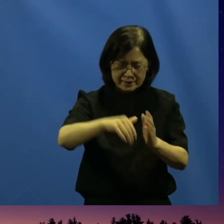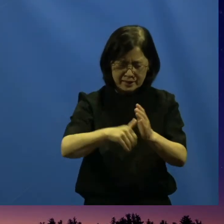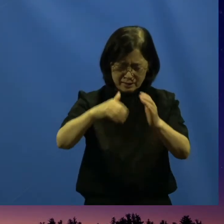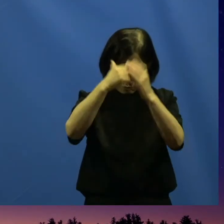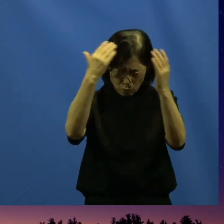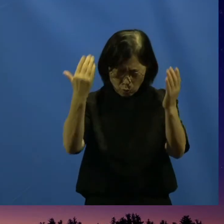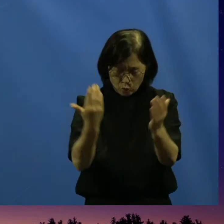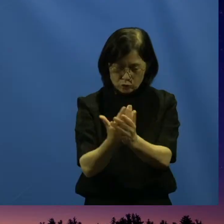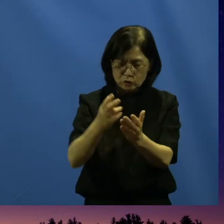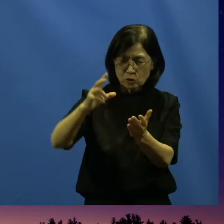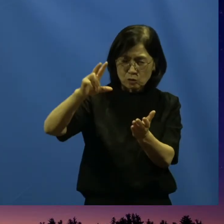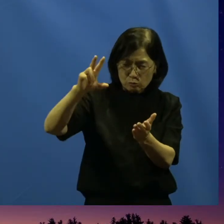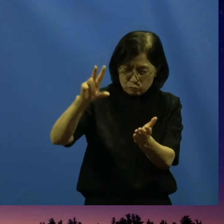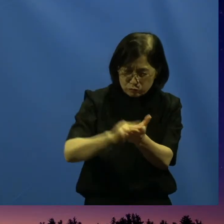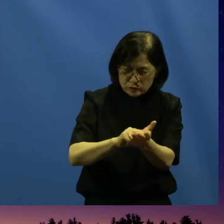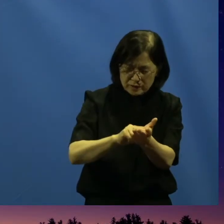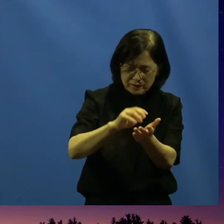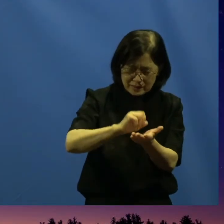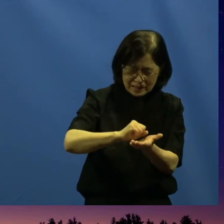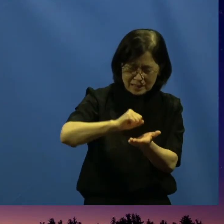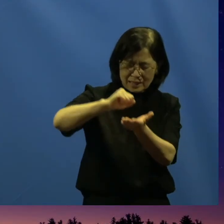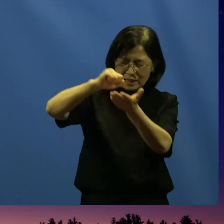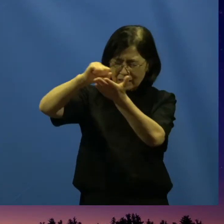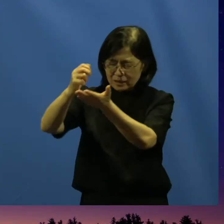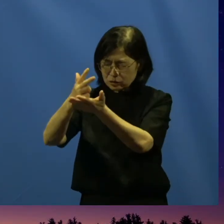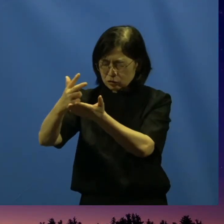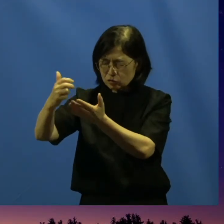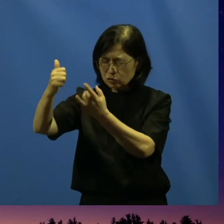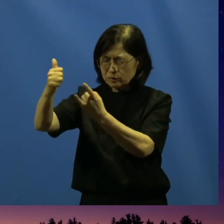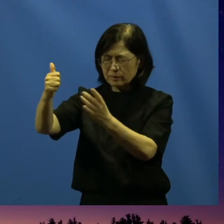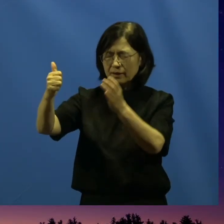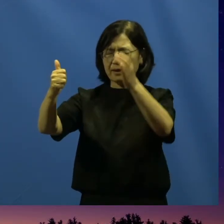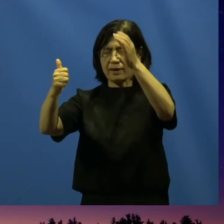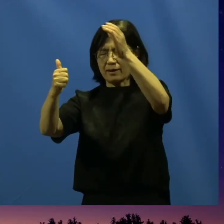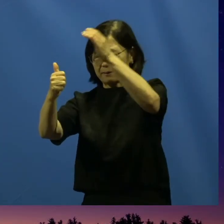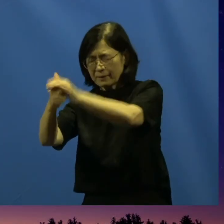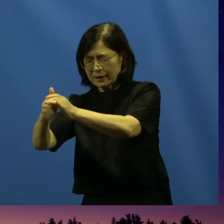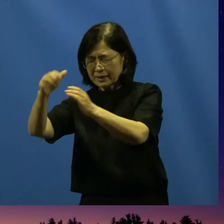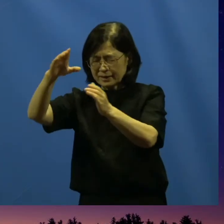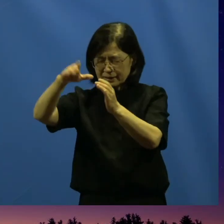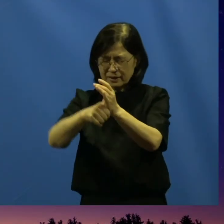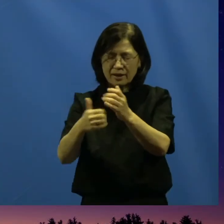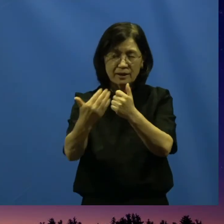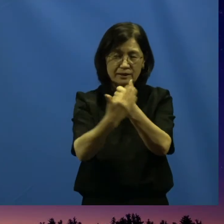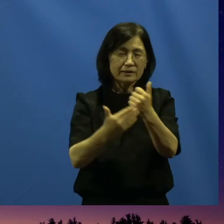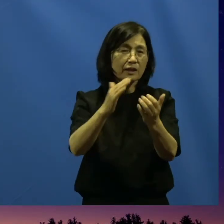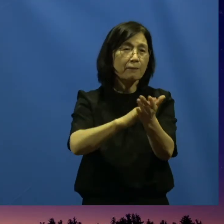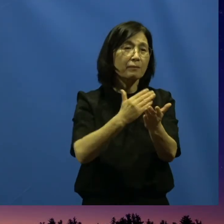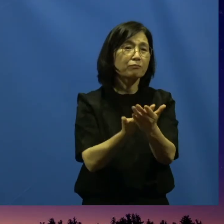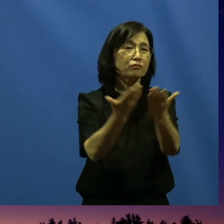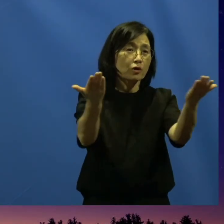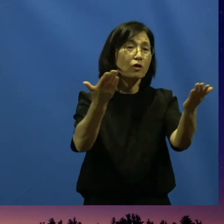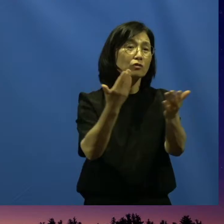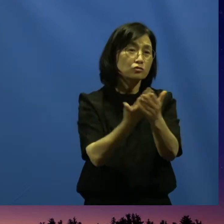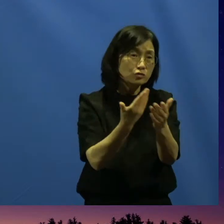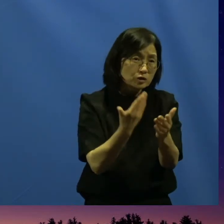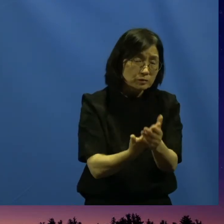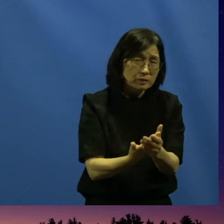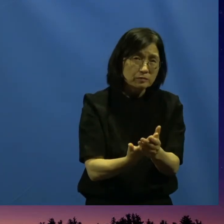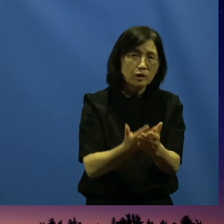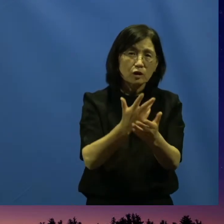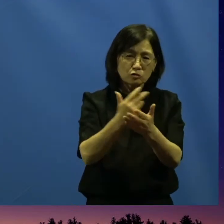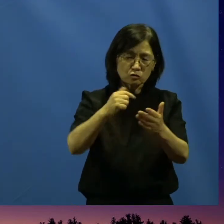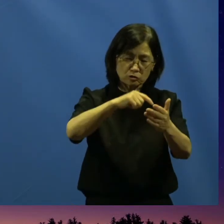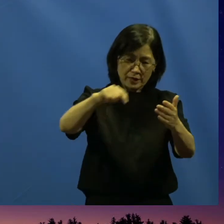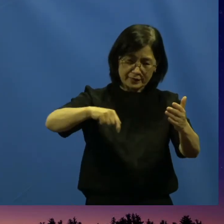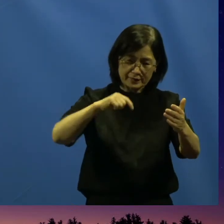가지고 나아갑니다. 은혜의 보좌 앞에 나가는 주의 백성들에게 은혜를 베풀어 주셔서 오늘 우리 다시 한번 우리의 영혼이 주님 안에서